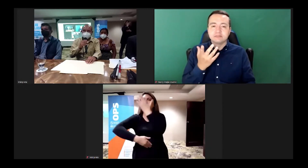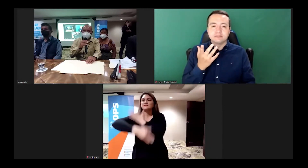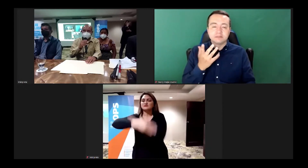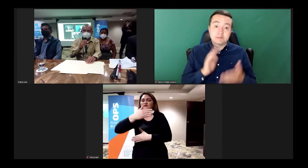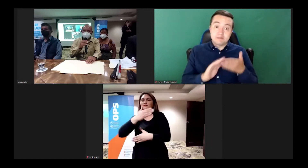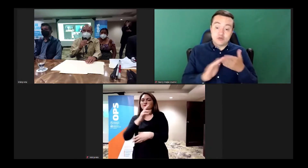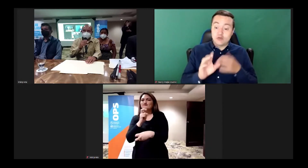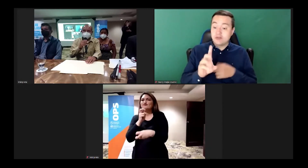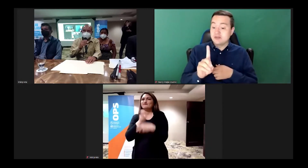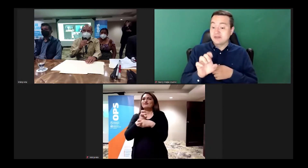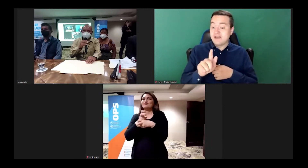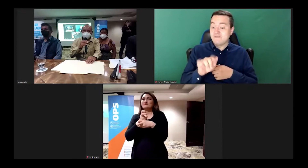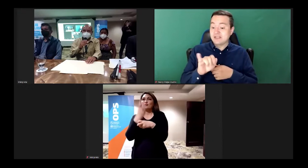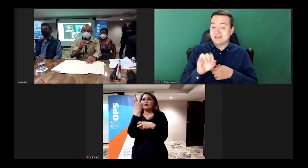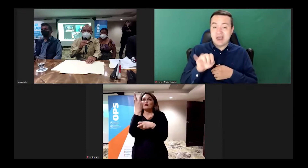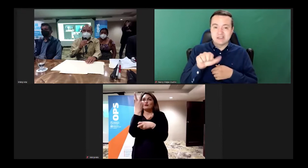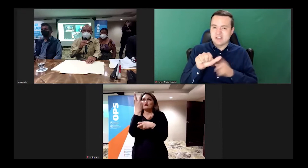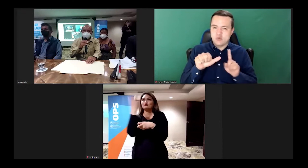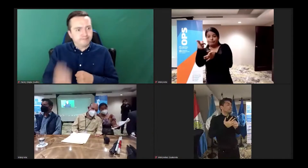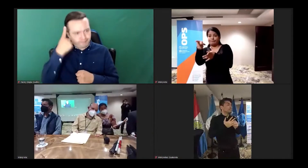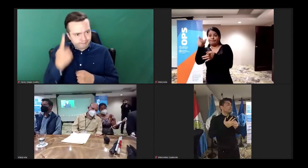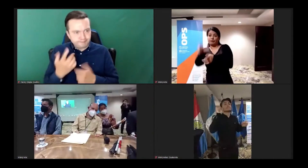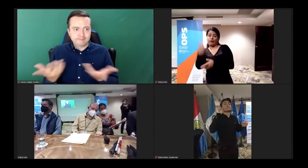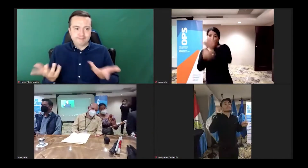discapacidad producto de doble.